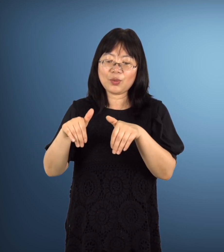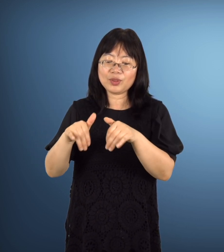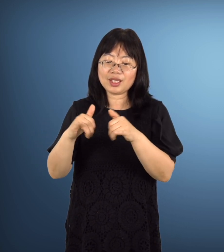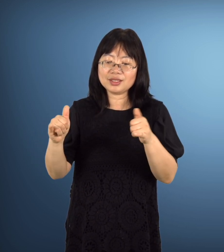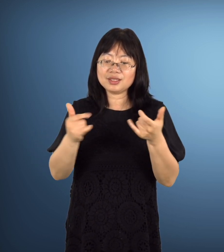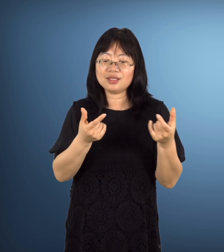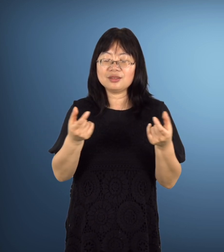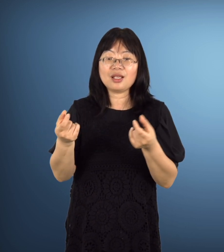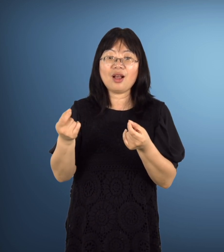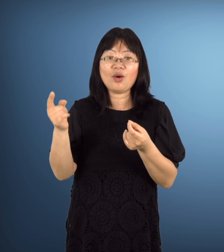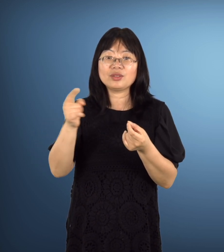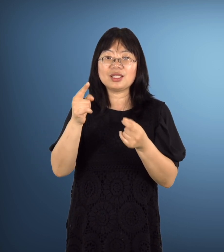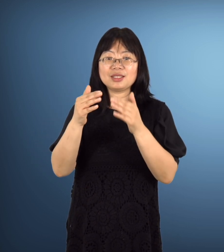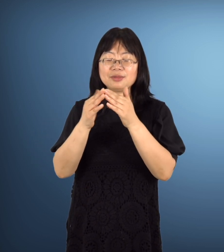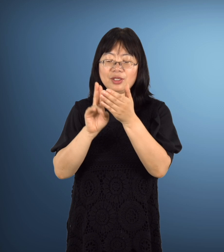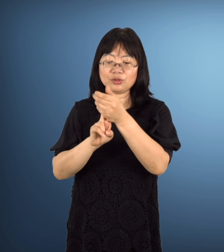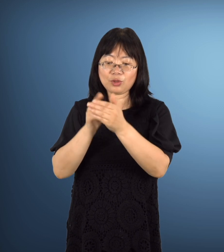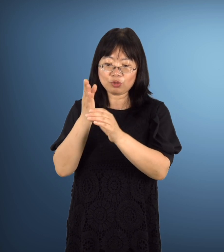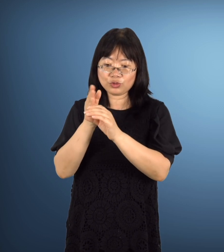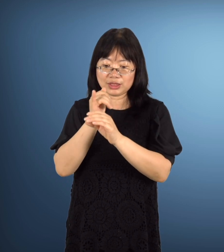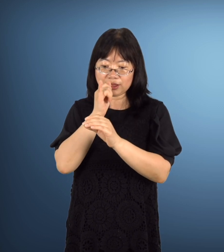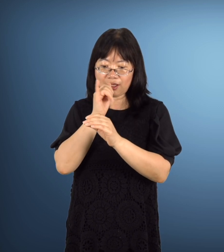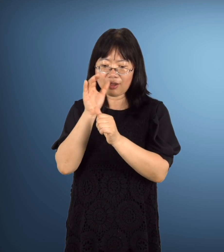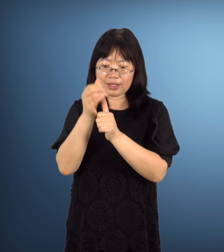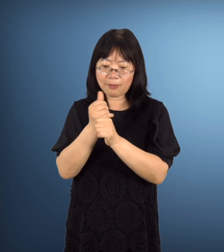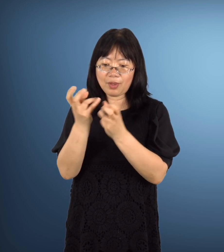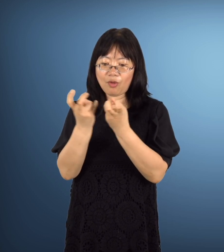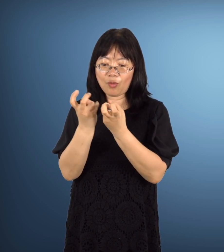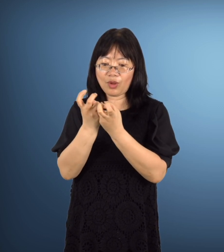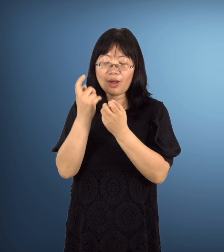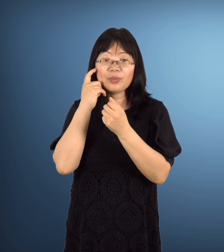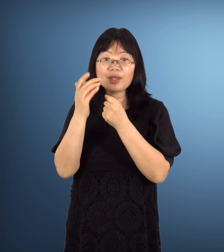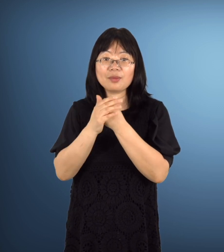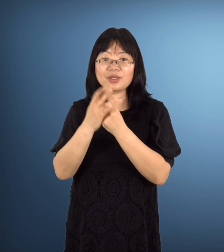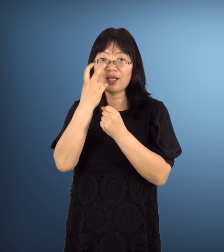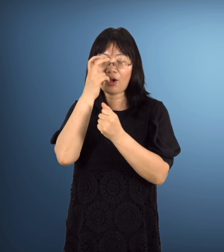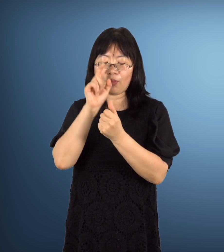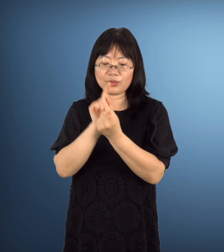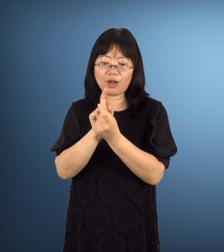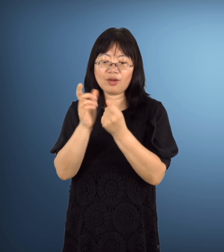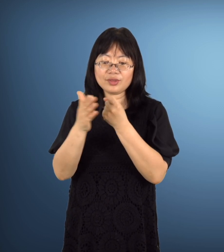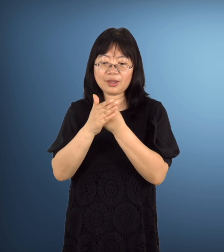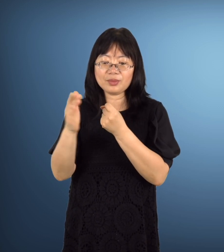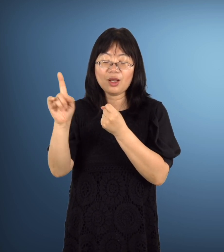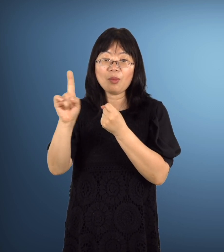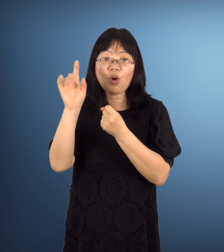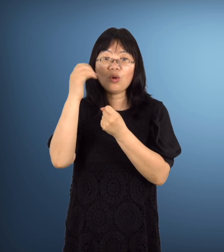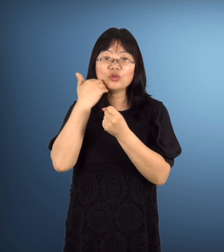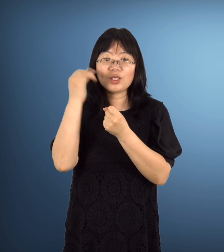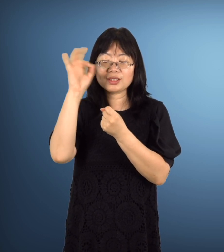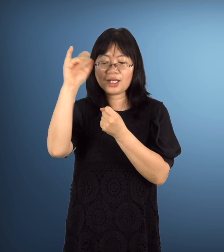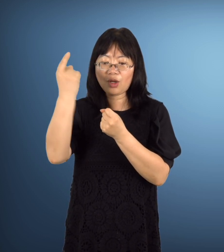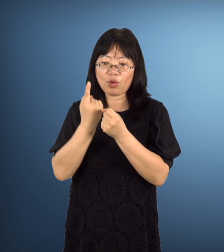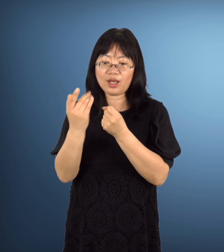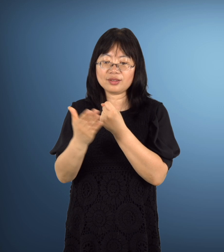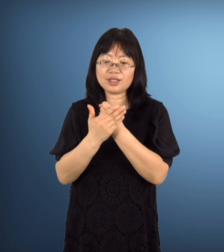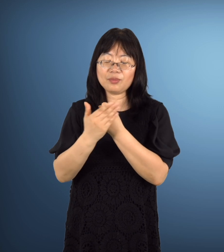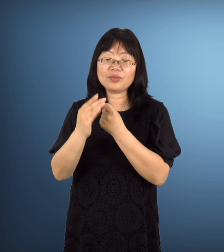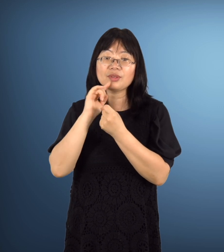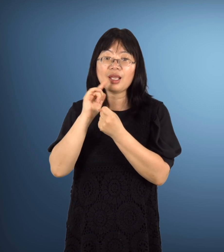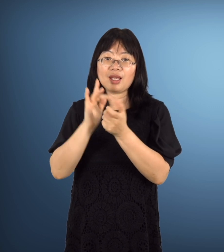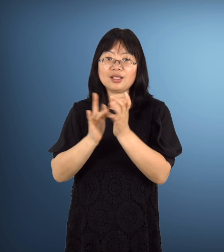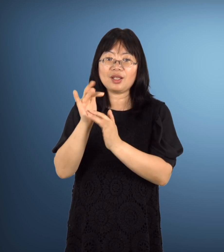지금 다 어느 한 집에 숨어 있단 말이에요. 잡힐까봐, 검거될까봐, 누가 찾아올까봐.